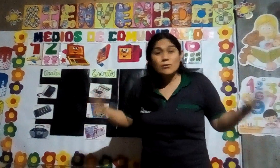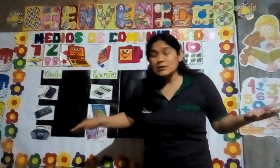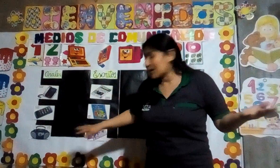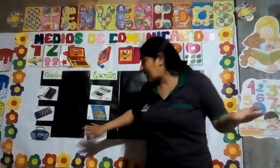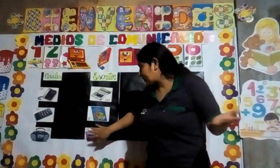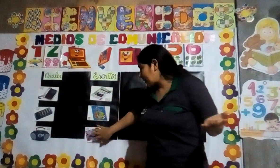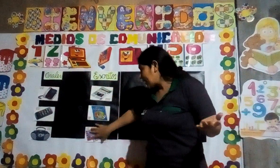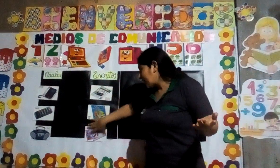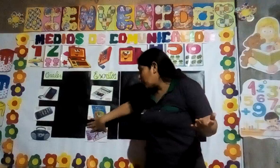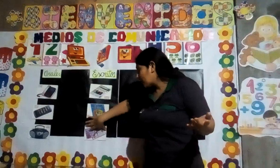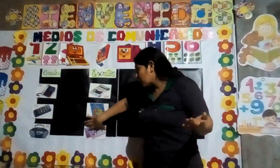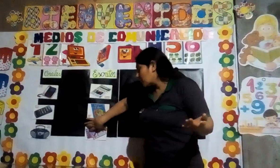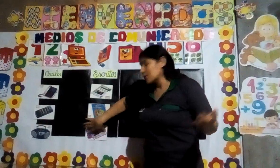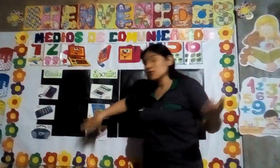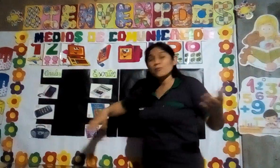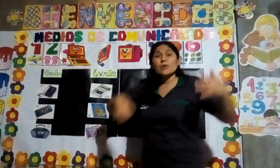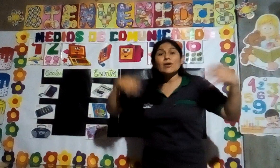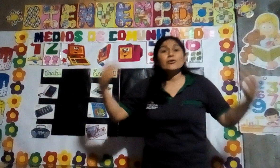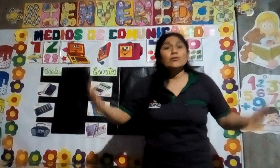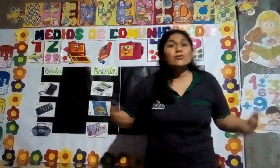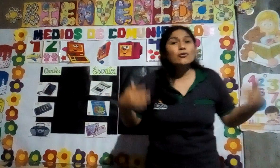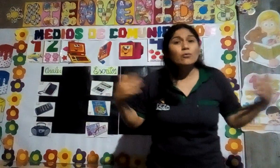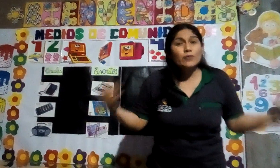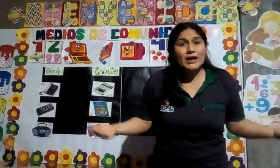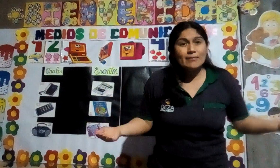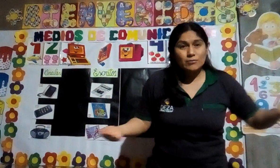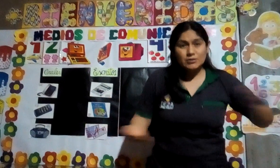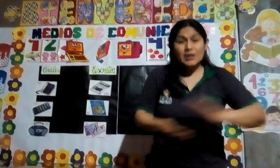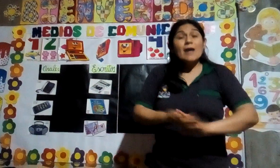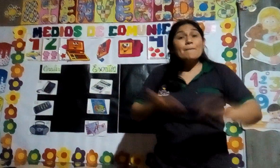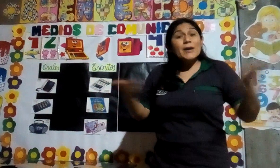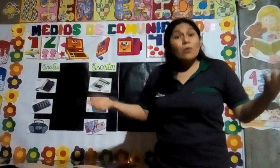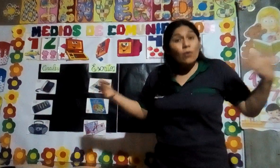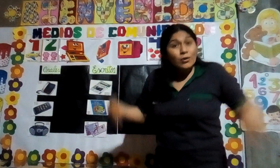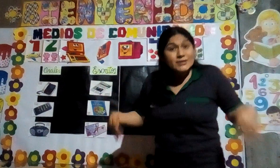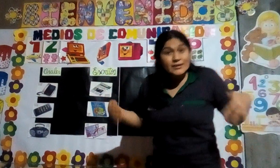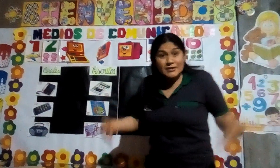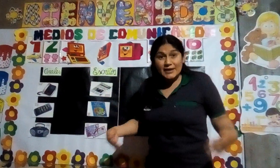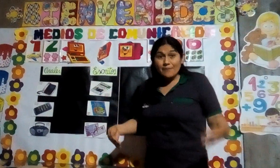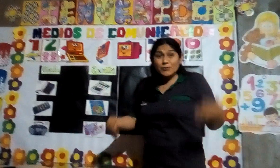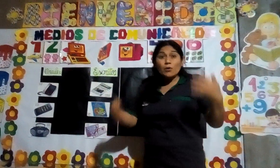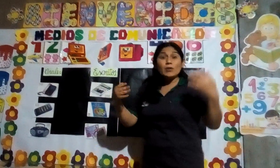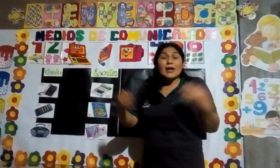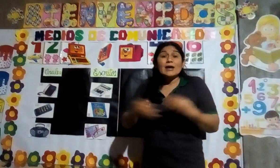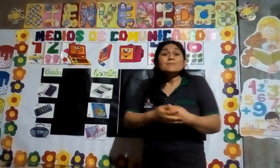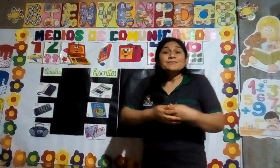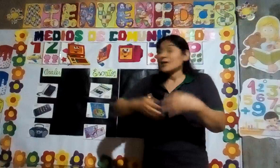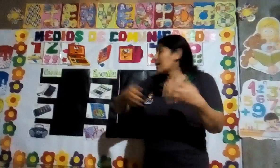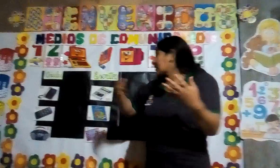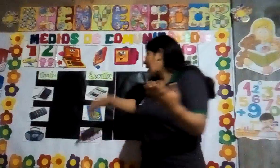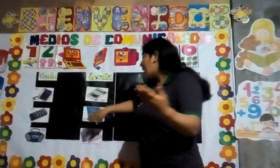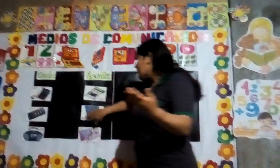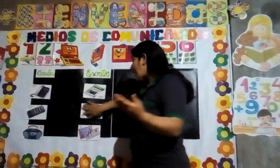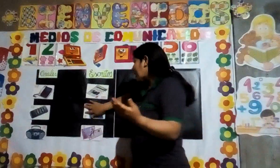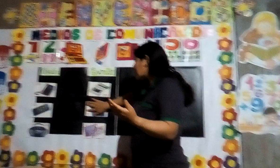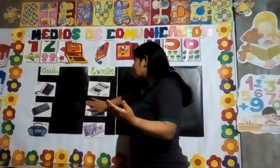la carta. Era un medio de comunicación por el cual todos nos comunicábamos. Pero hoy en día, como ha